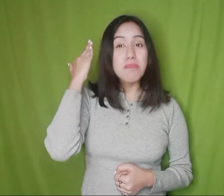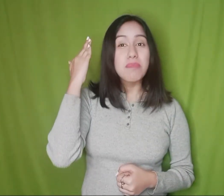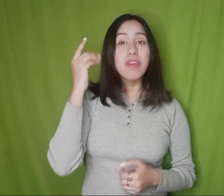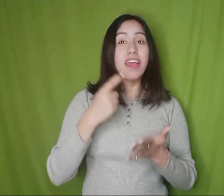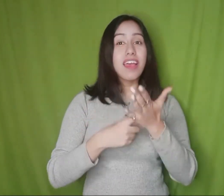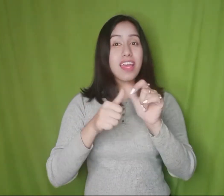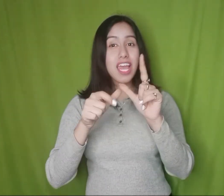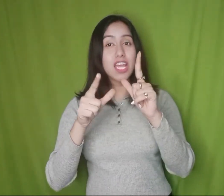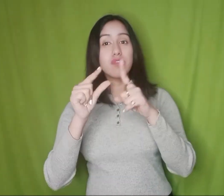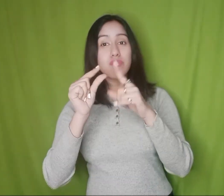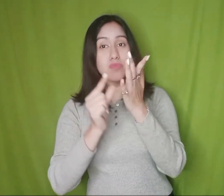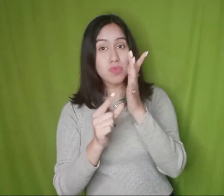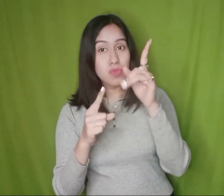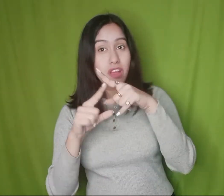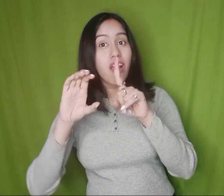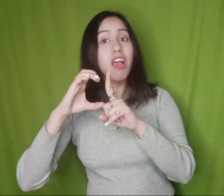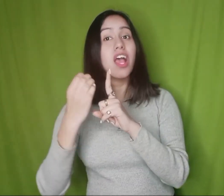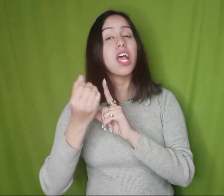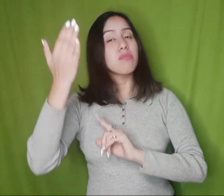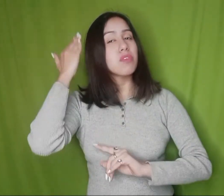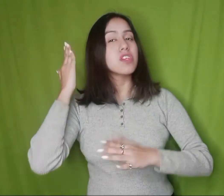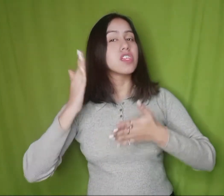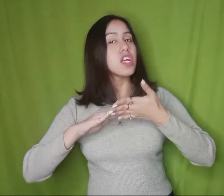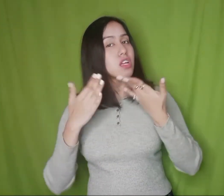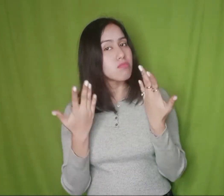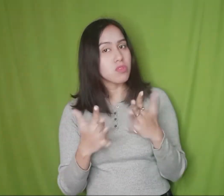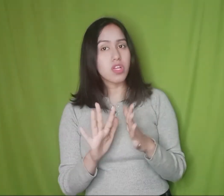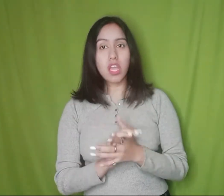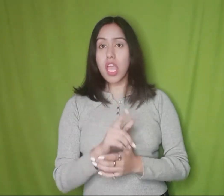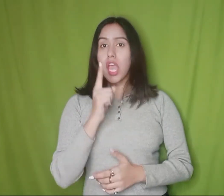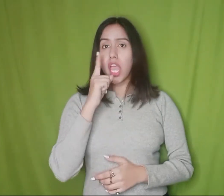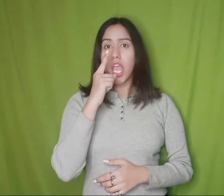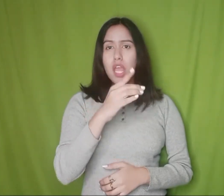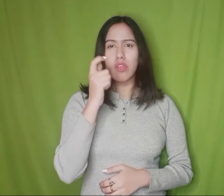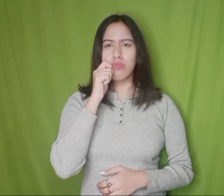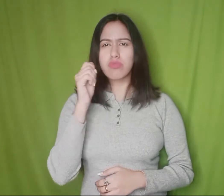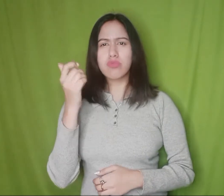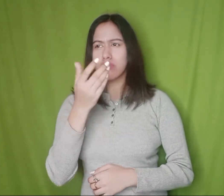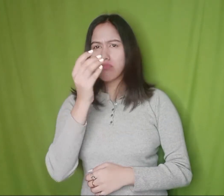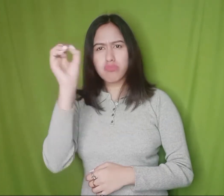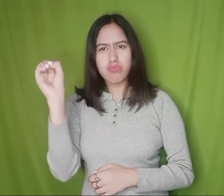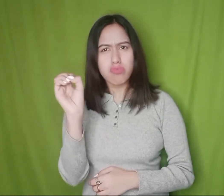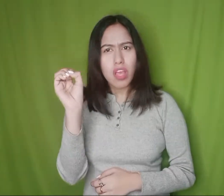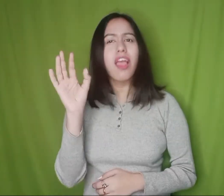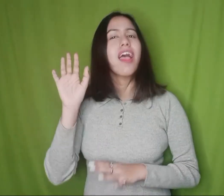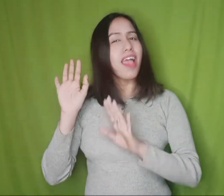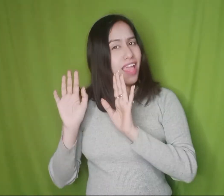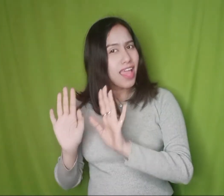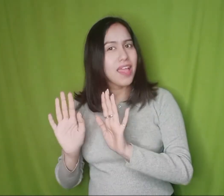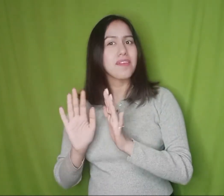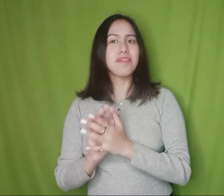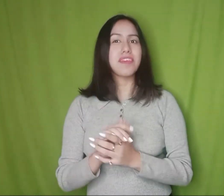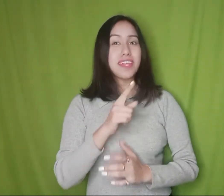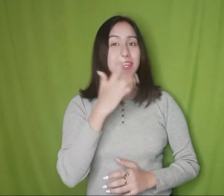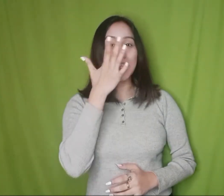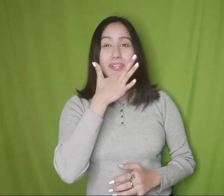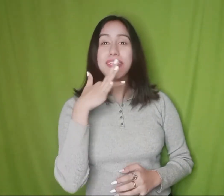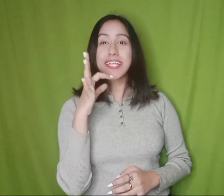चली थी। राजपुताने में इस उम्र में लड़कियां विदा हो जाती थीं। ऐसा भी नहीं था कि उसके लिए रिश्तों की कोई कमी